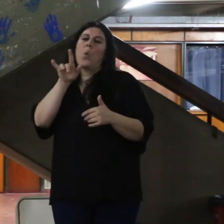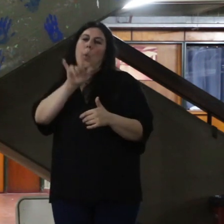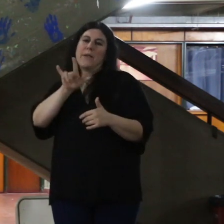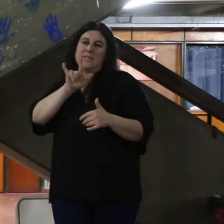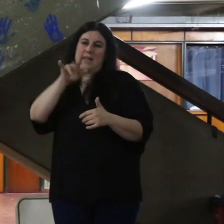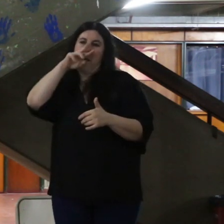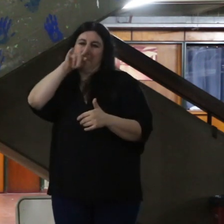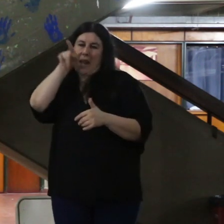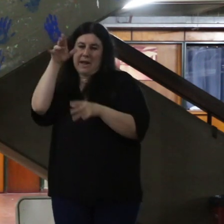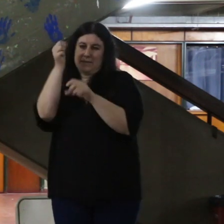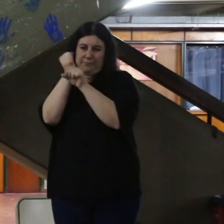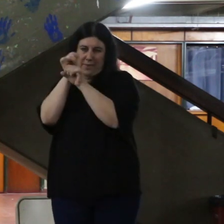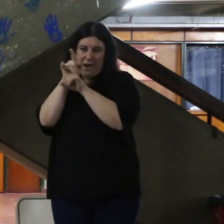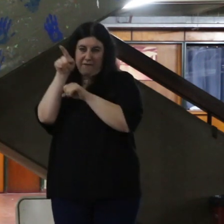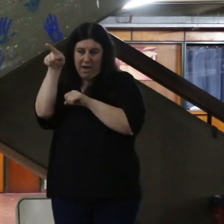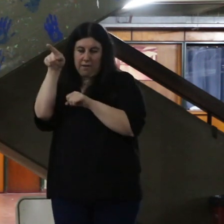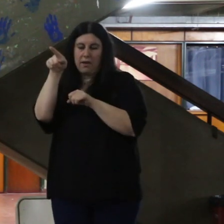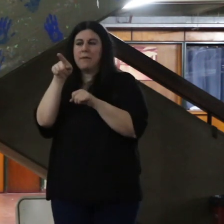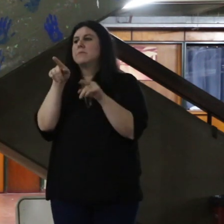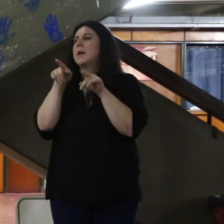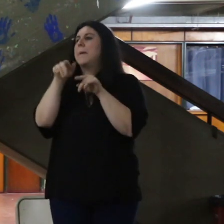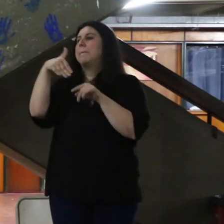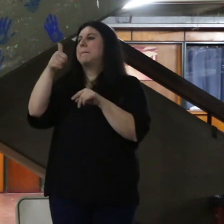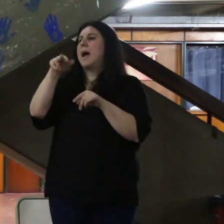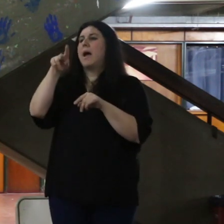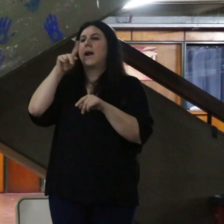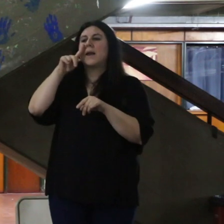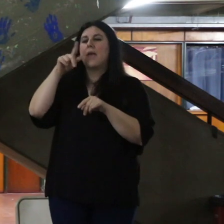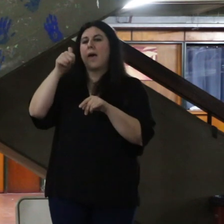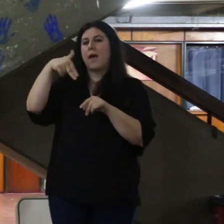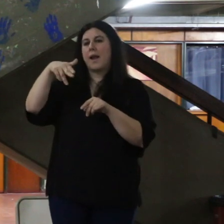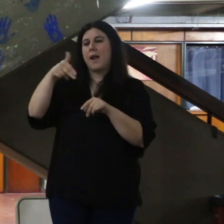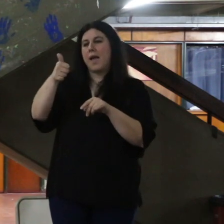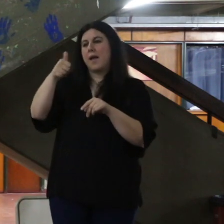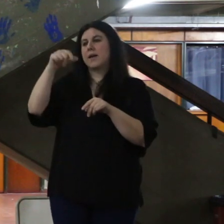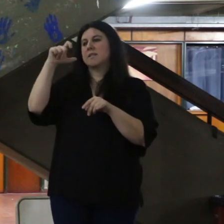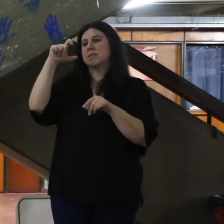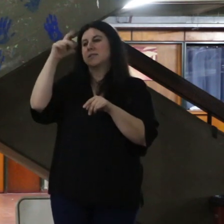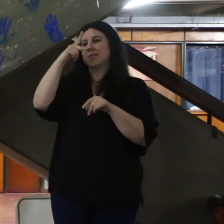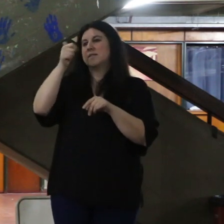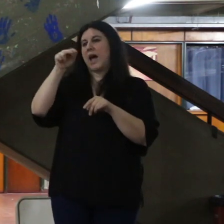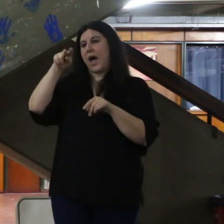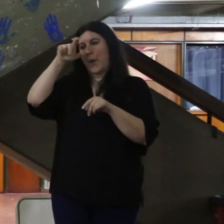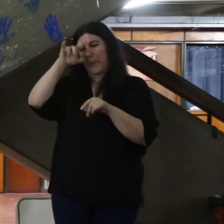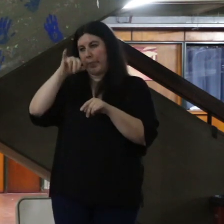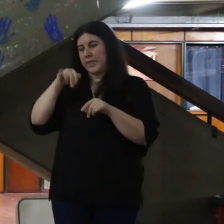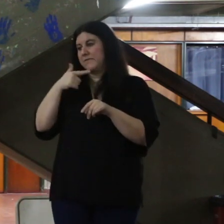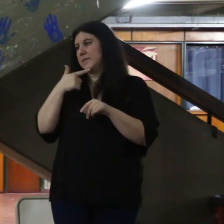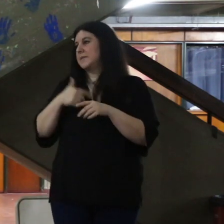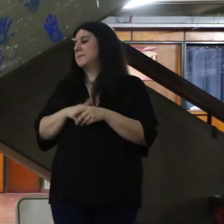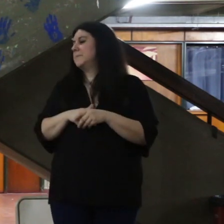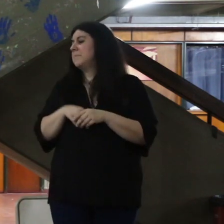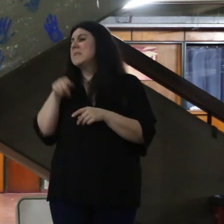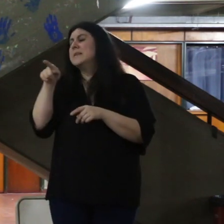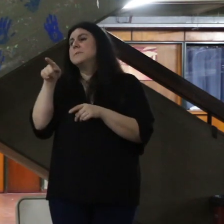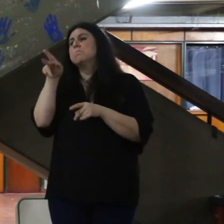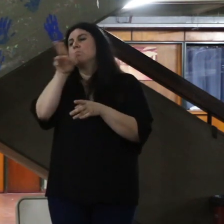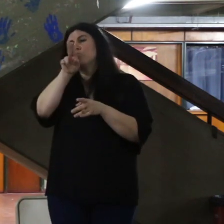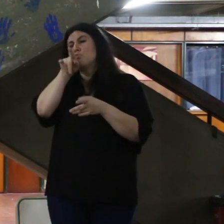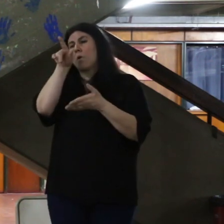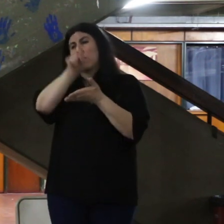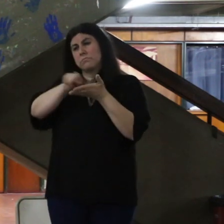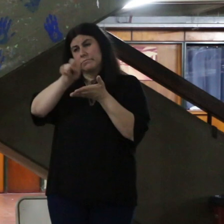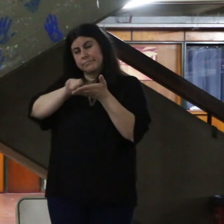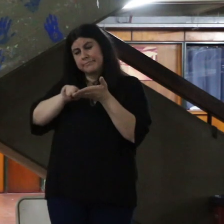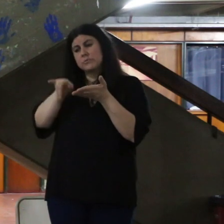Plata, como Mariana Chávez, ¿sí? Y leyendo algo que ella había escrito para, por el